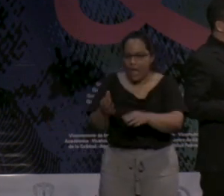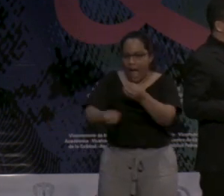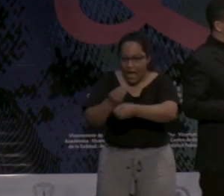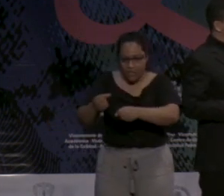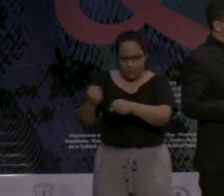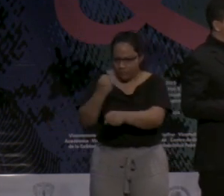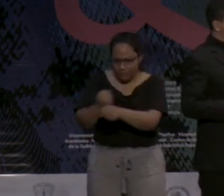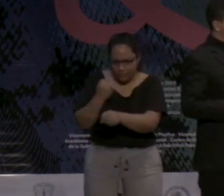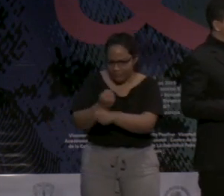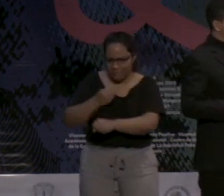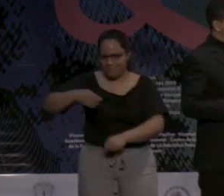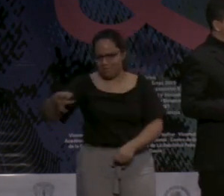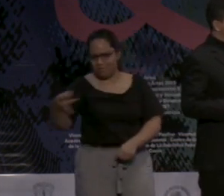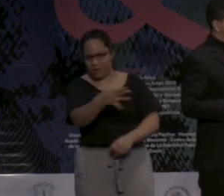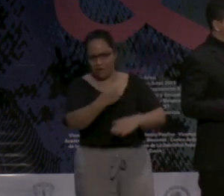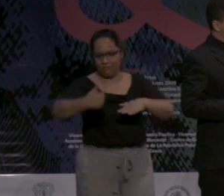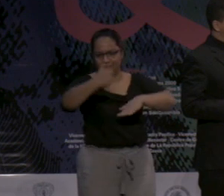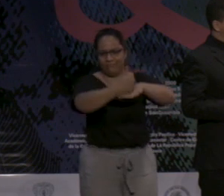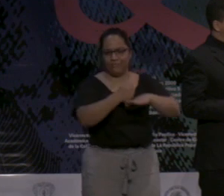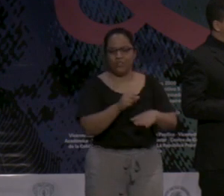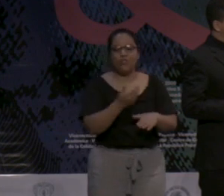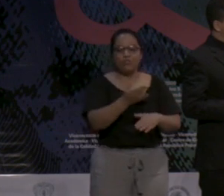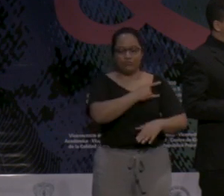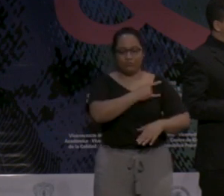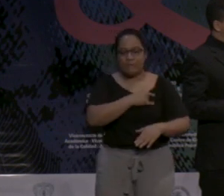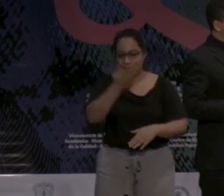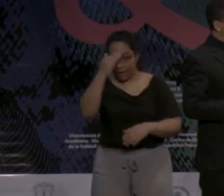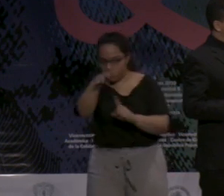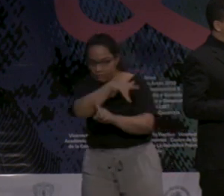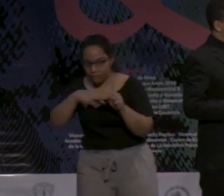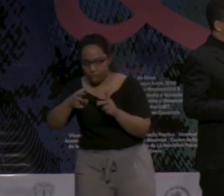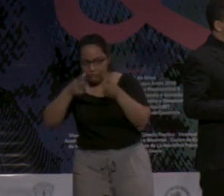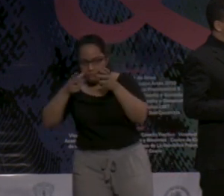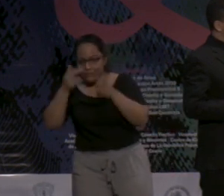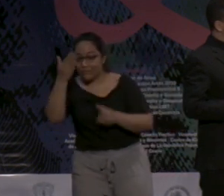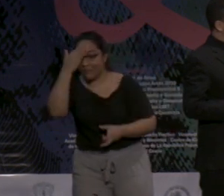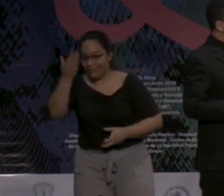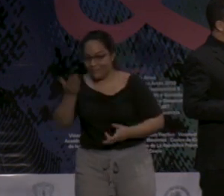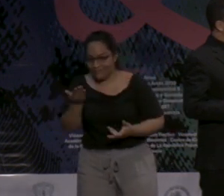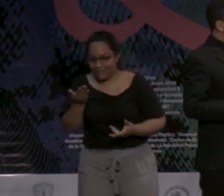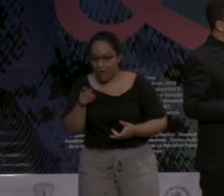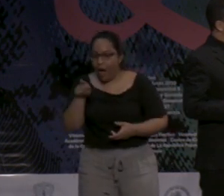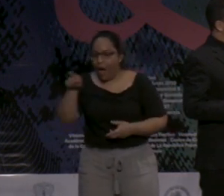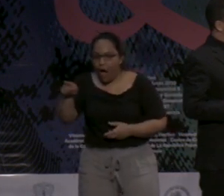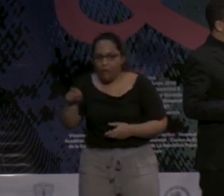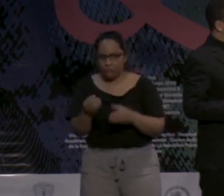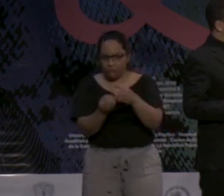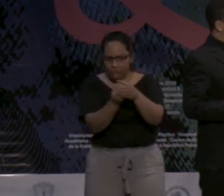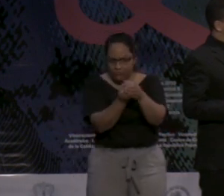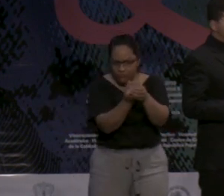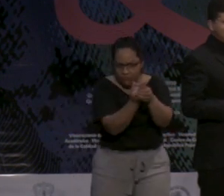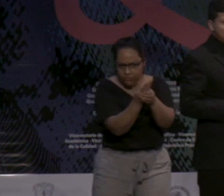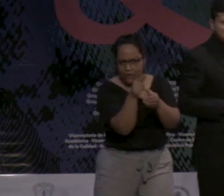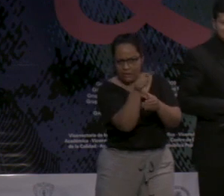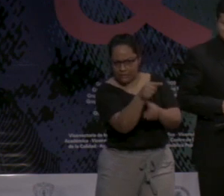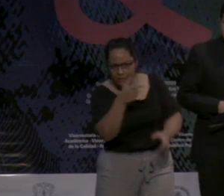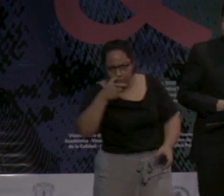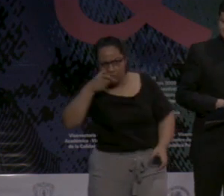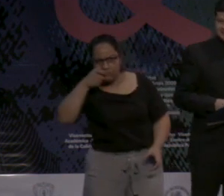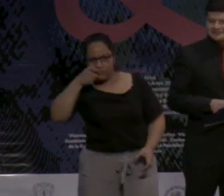etapa de la investigación. Le llamamos el mundo desde el andén y precisamente encontramos eso. Los informales tienen un saber, la